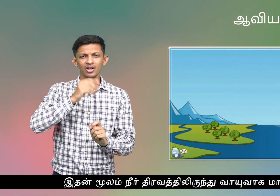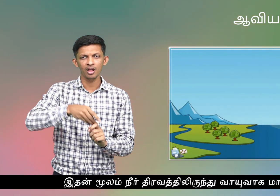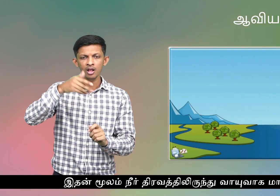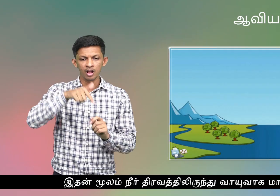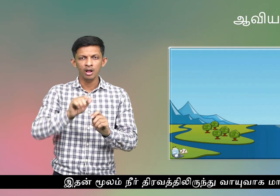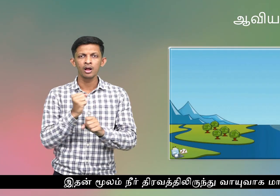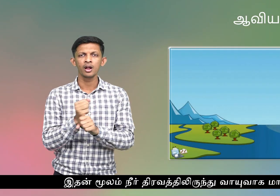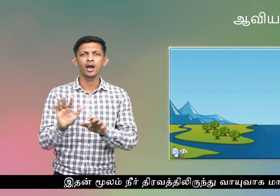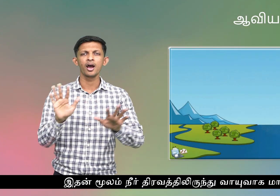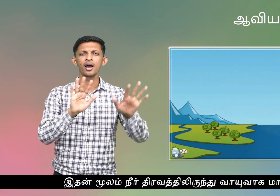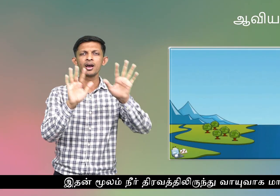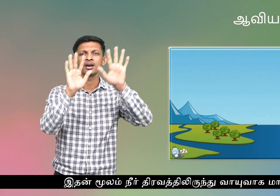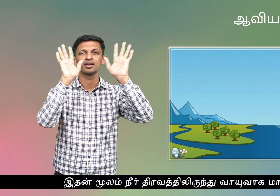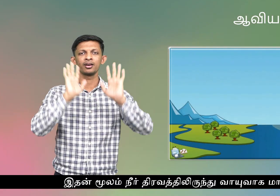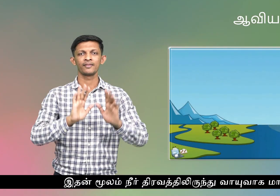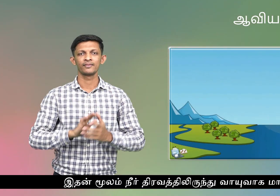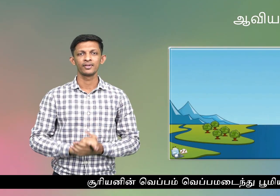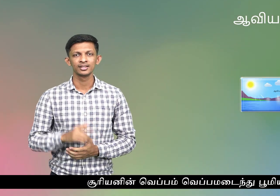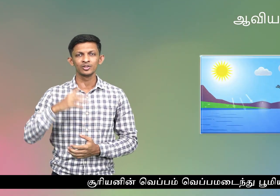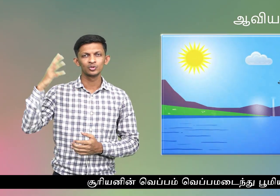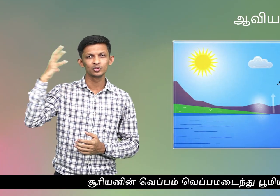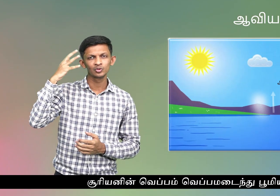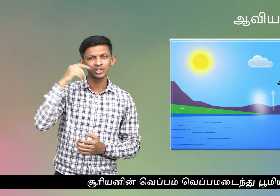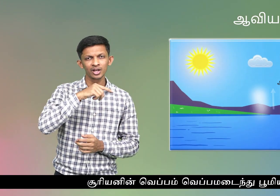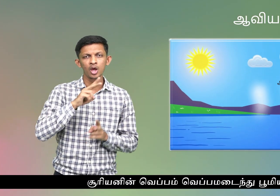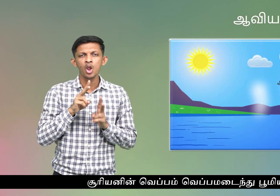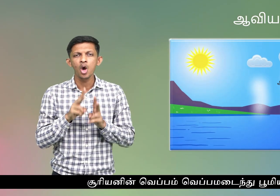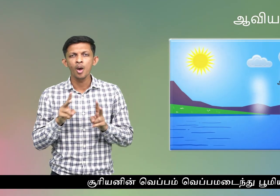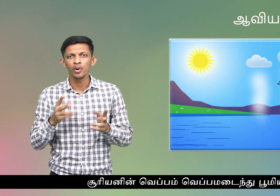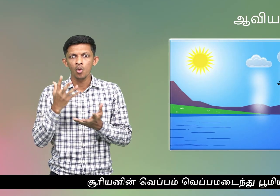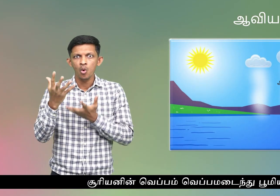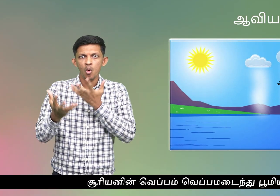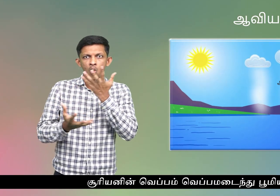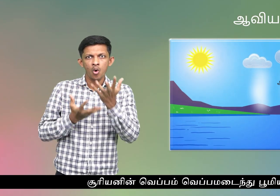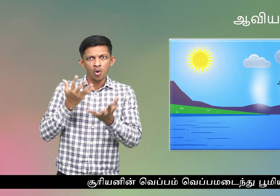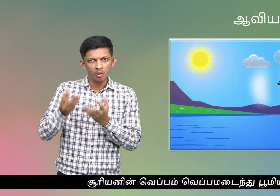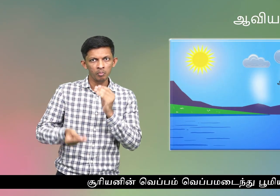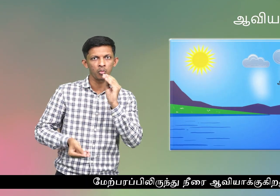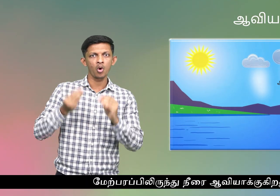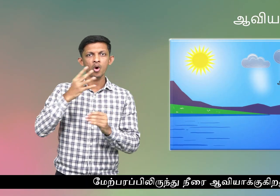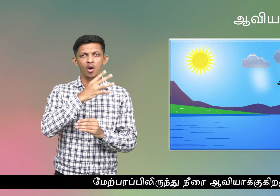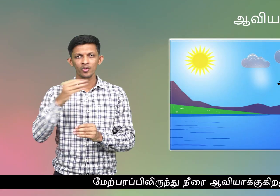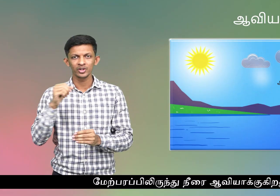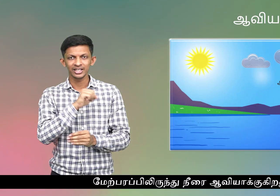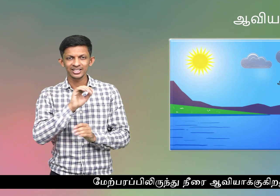சூரியனின் வெப்பமடைந்து பூமியின் மேற்பரப்பிலிருந்து